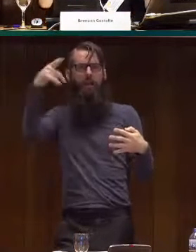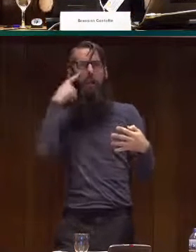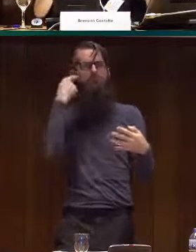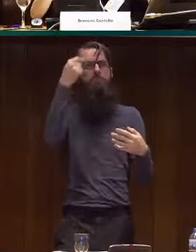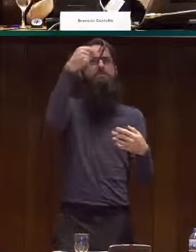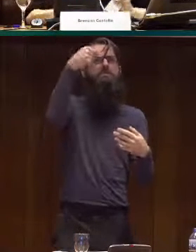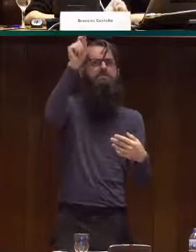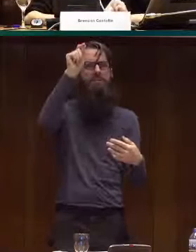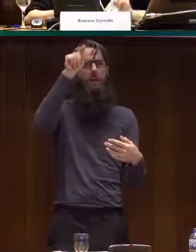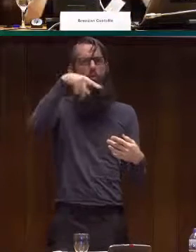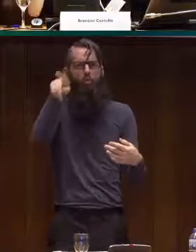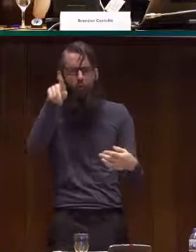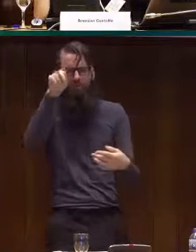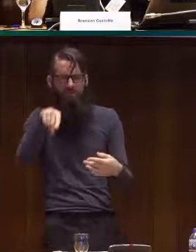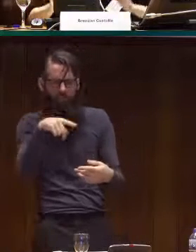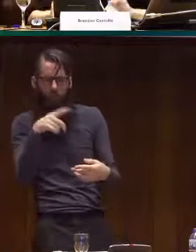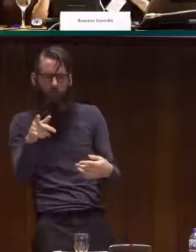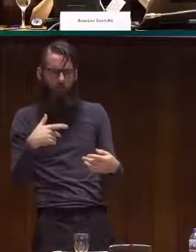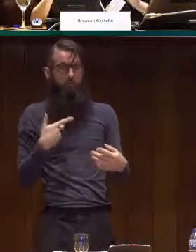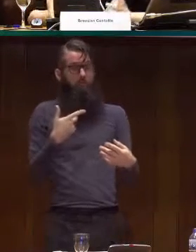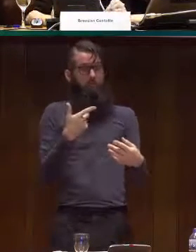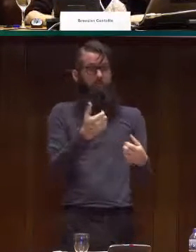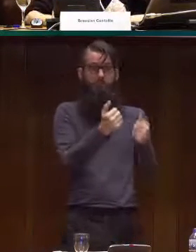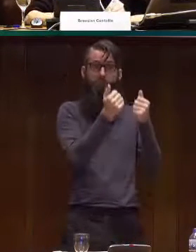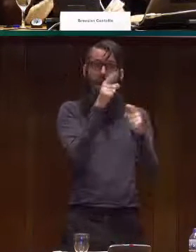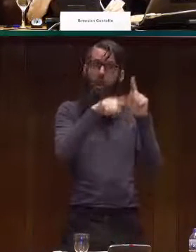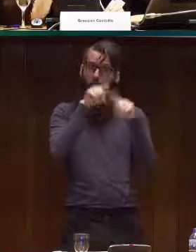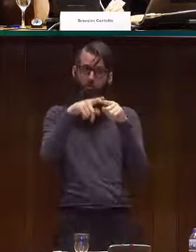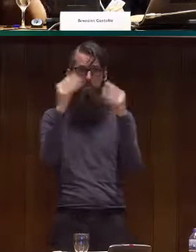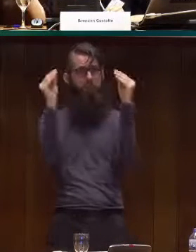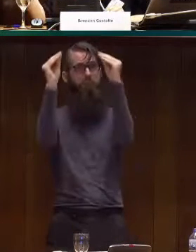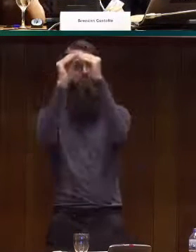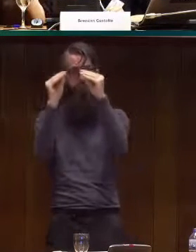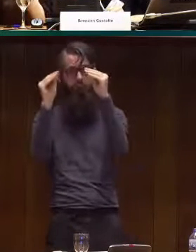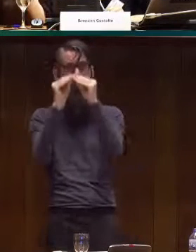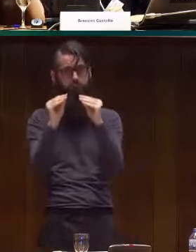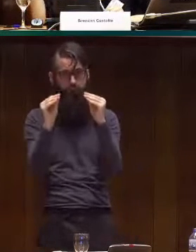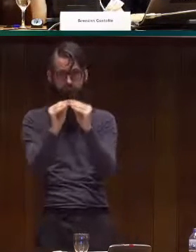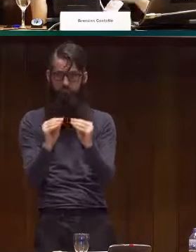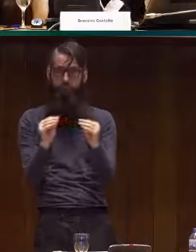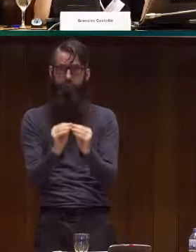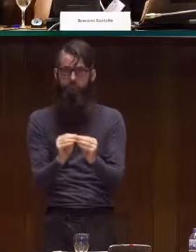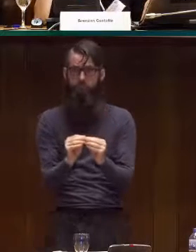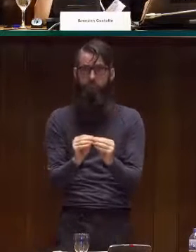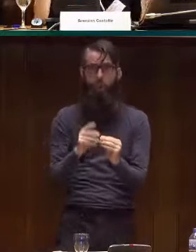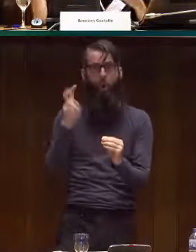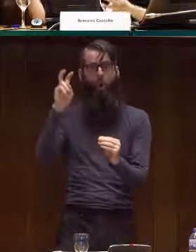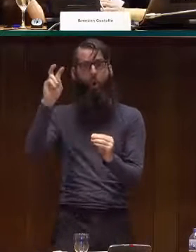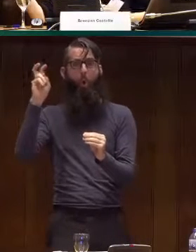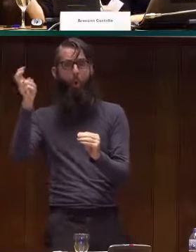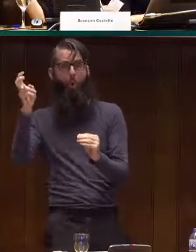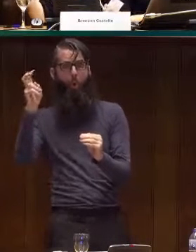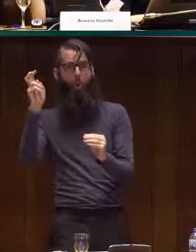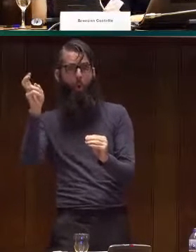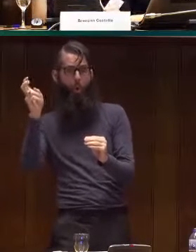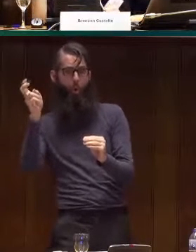Casi todas las estrategias se utilizan de la misma manera y con el mismo tipo de interpretación, tanto en LSC como en